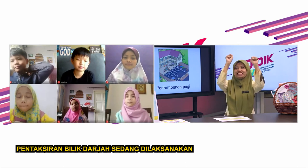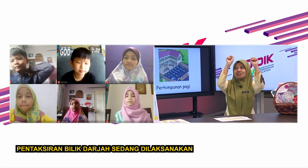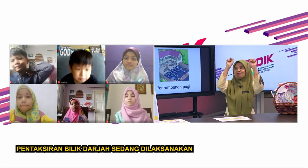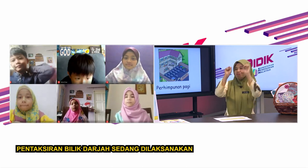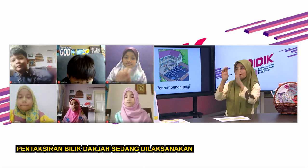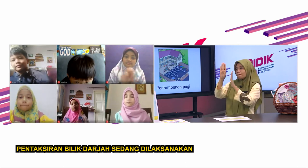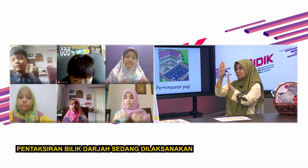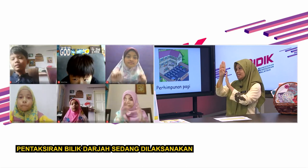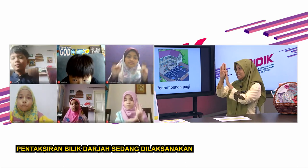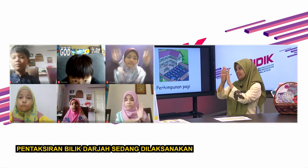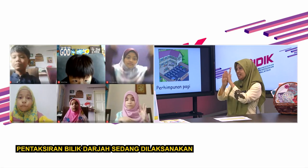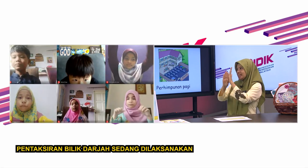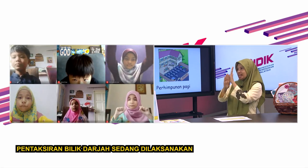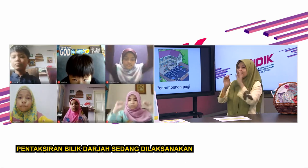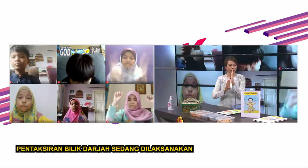Senam.